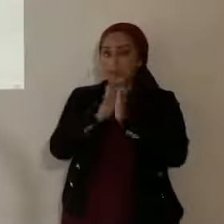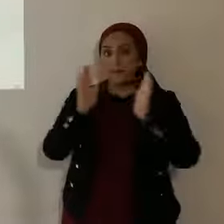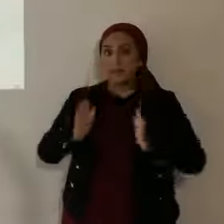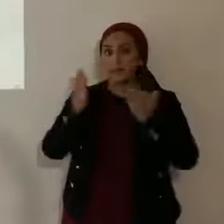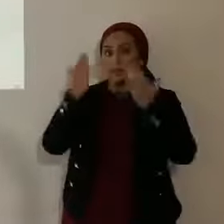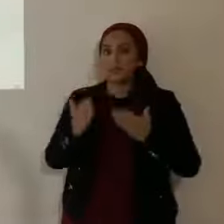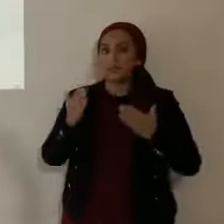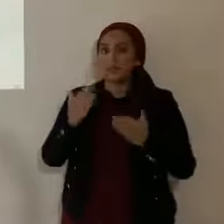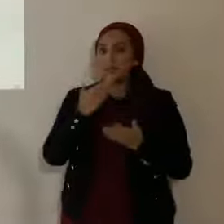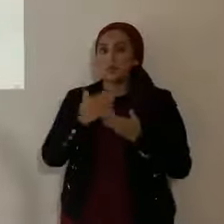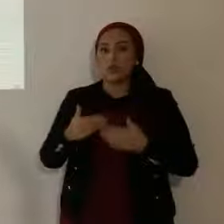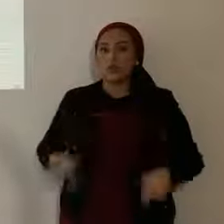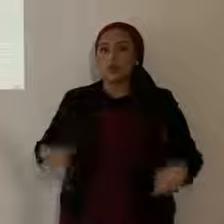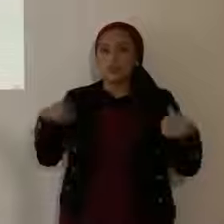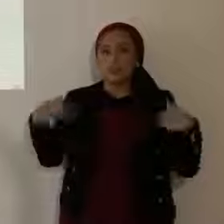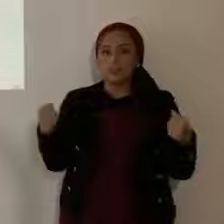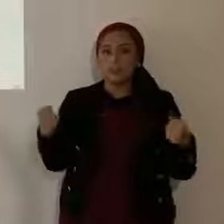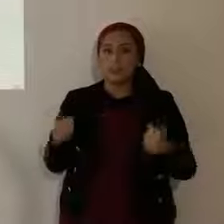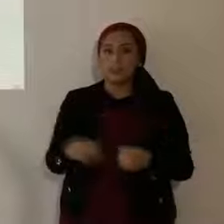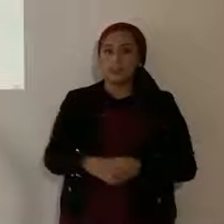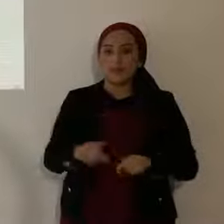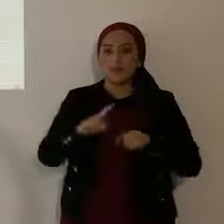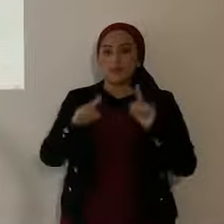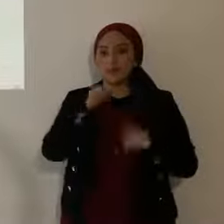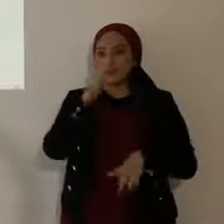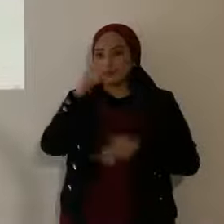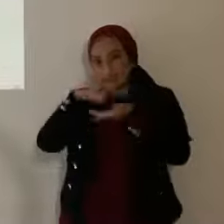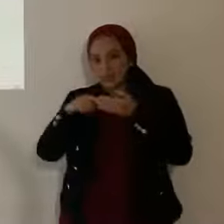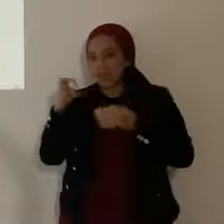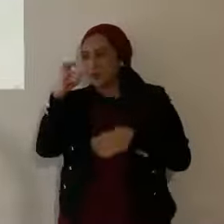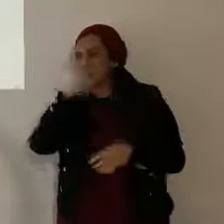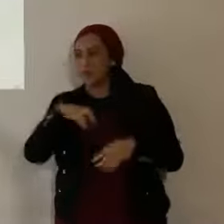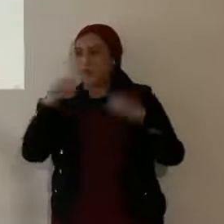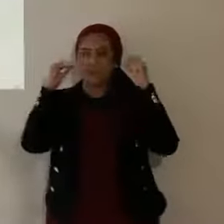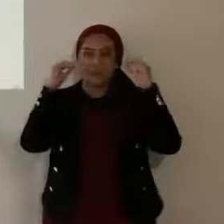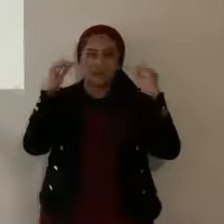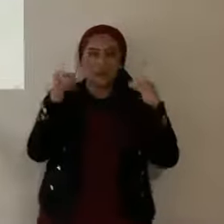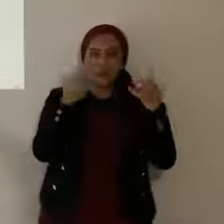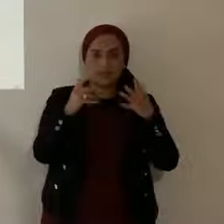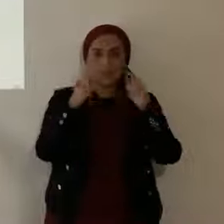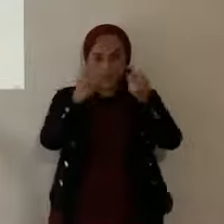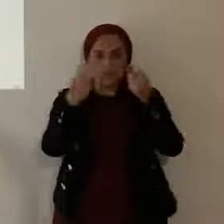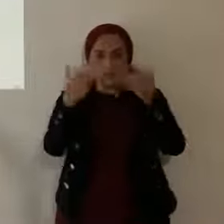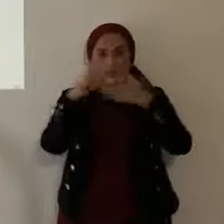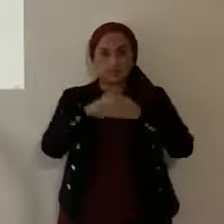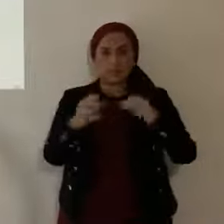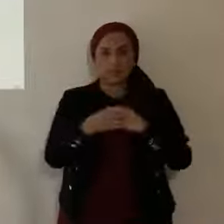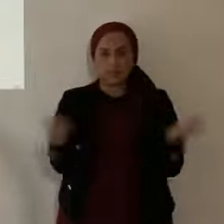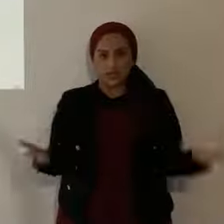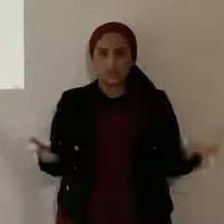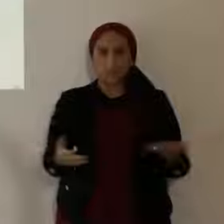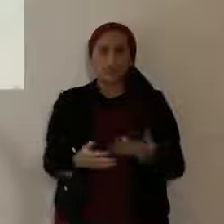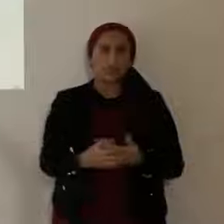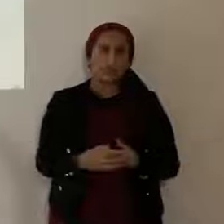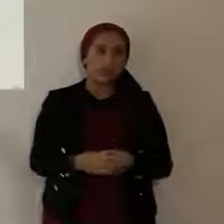mental, pero no cursos de ideas raras. Ya he ministrado, yo he dado varias pláticas acá, gracias al